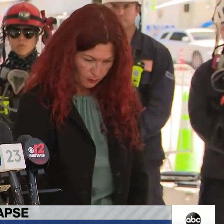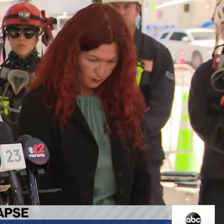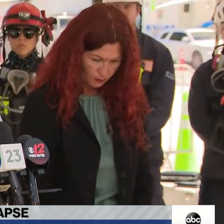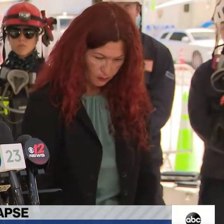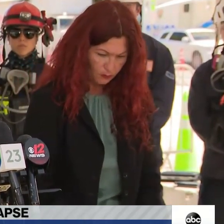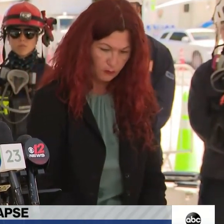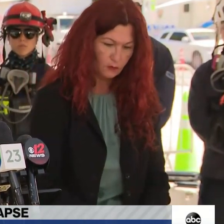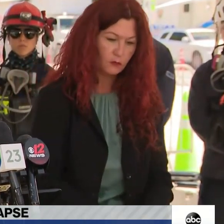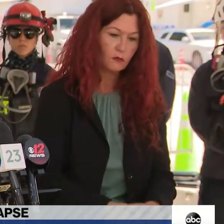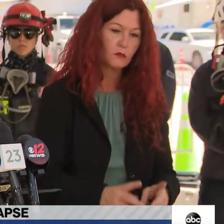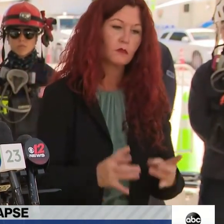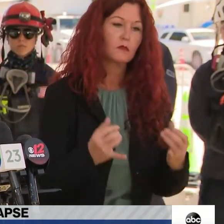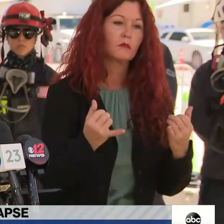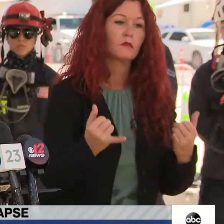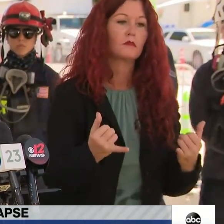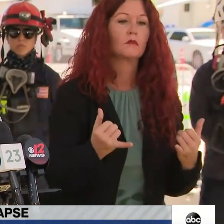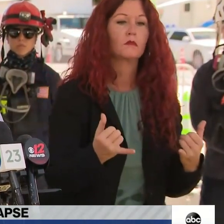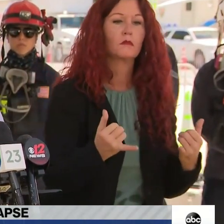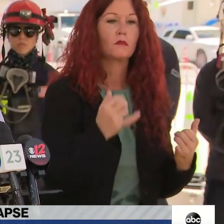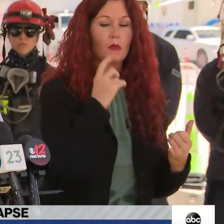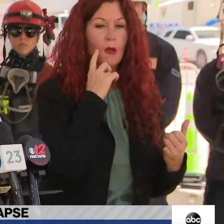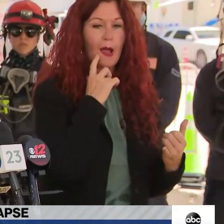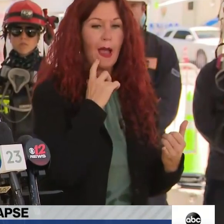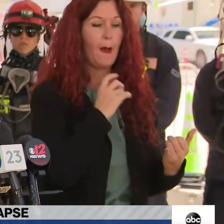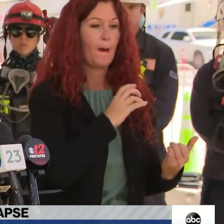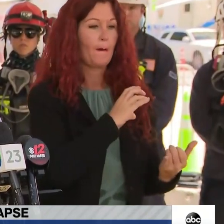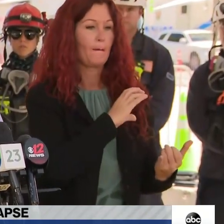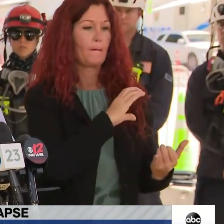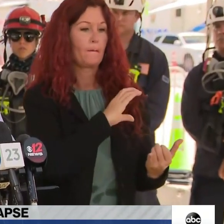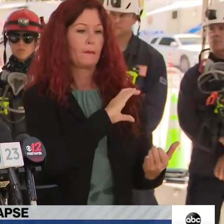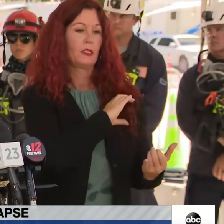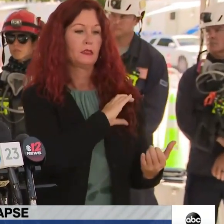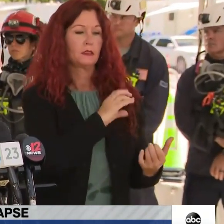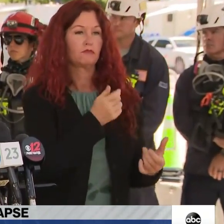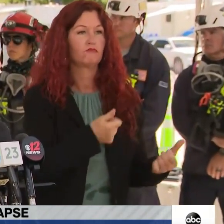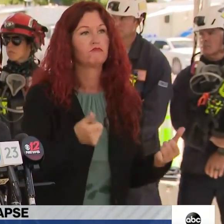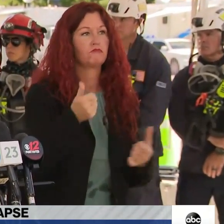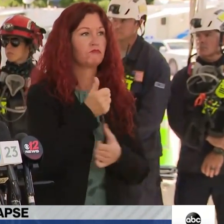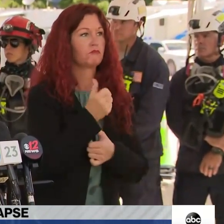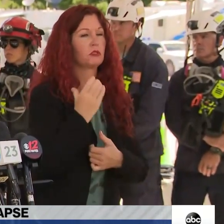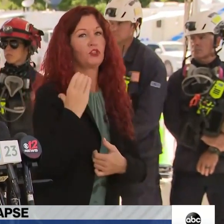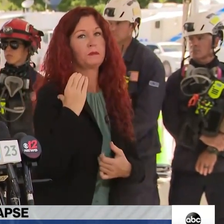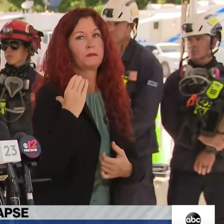Gracias, Erika. Miami-Dade Police Department Strategic Response Division Chief Ed Caniva.